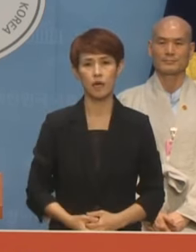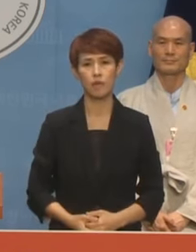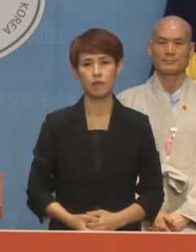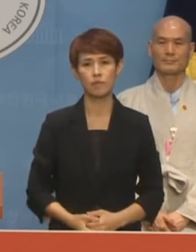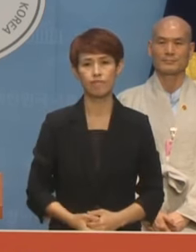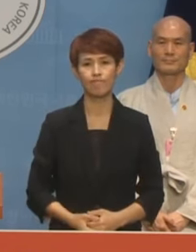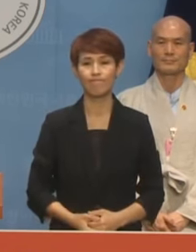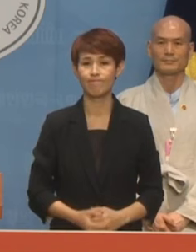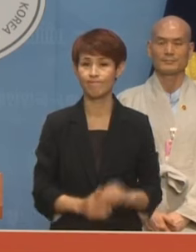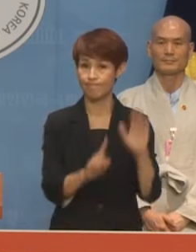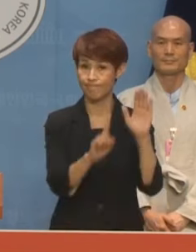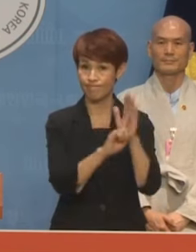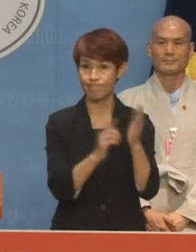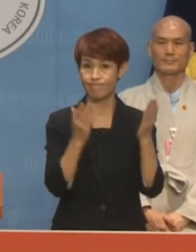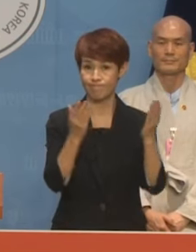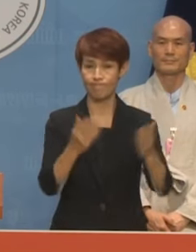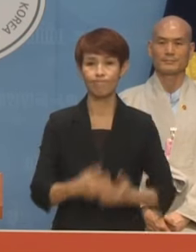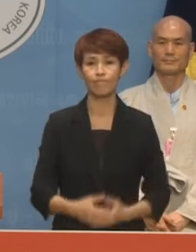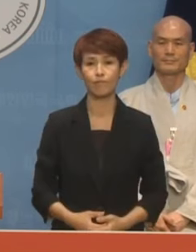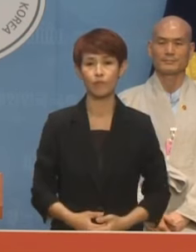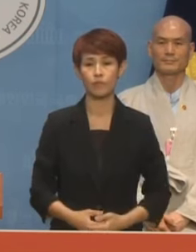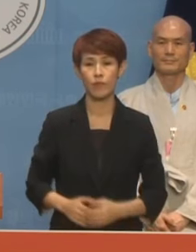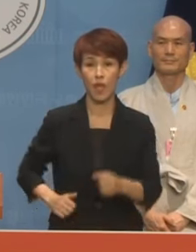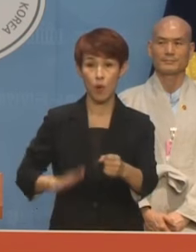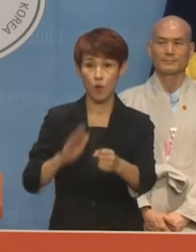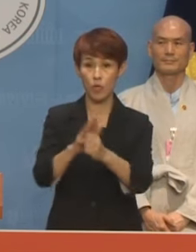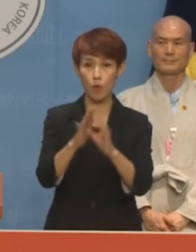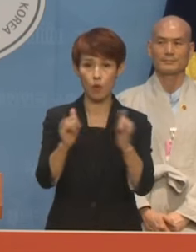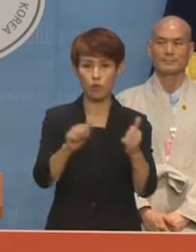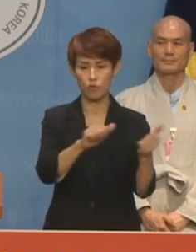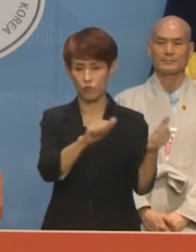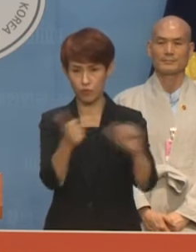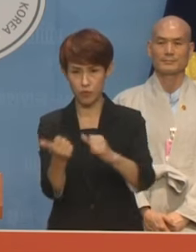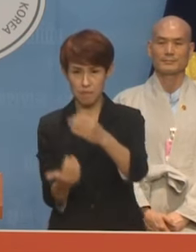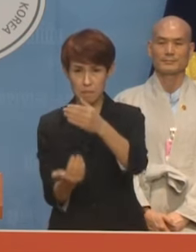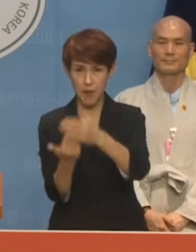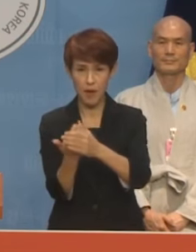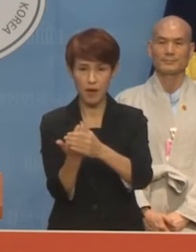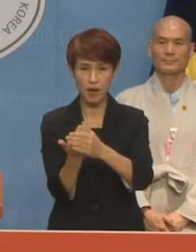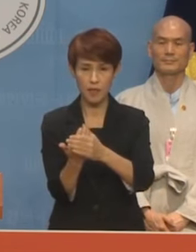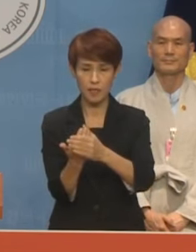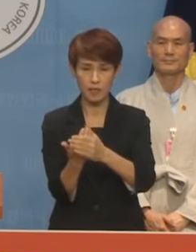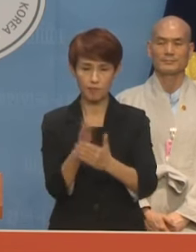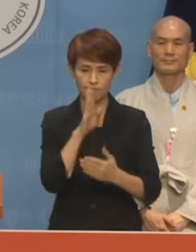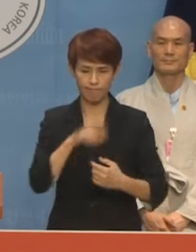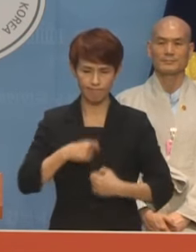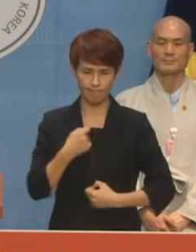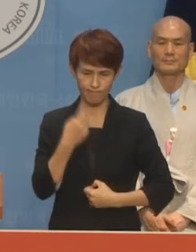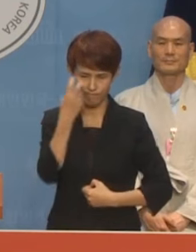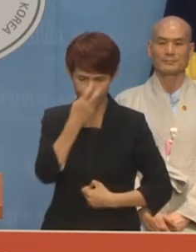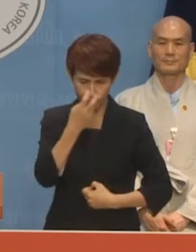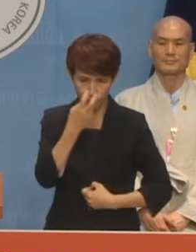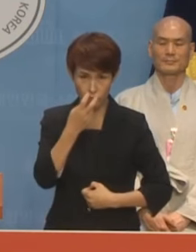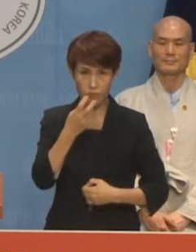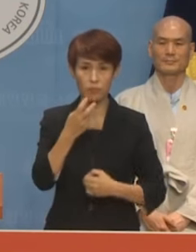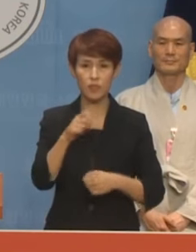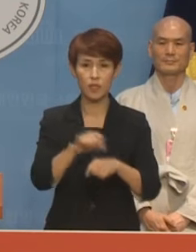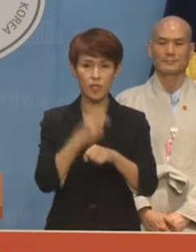공지사항 하나 말씀드리겠습니다. 해병대원 순직사건 진상규명 특검을 추진하면서